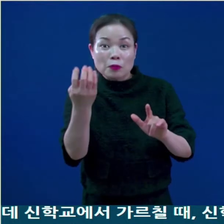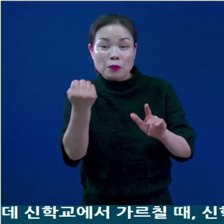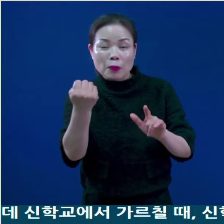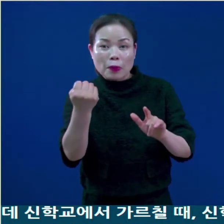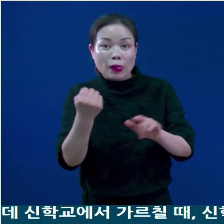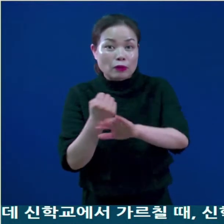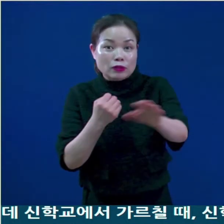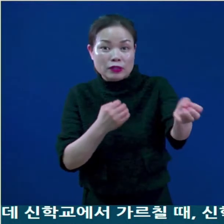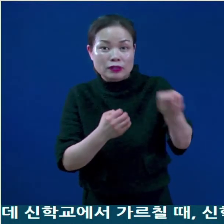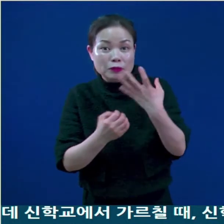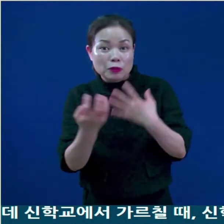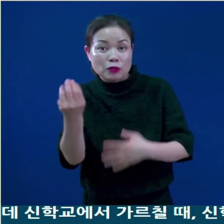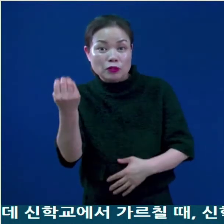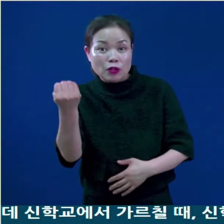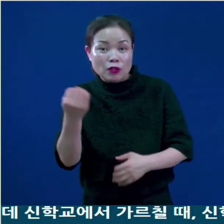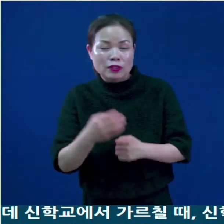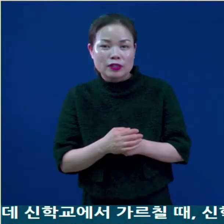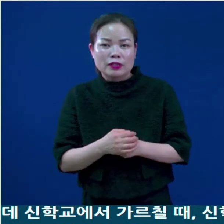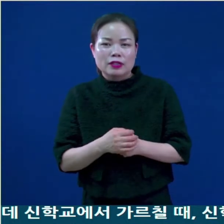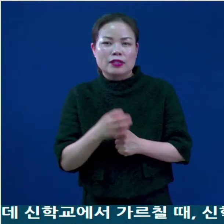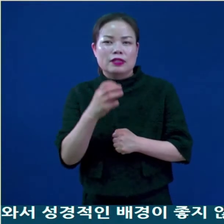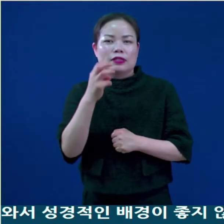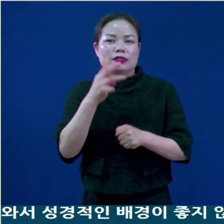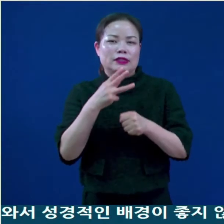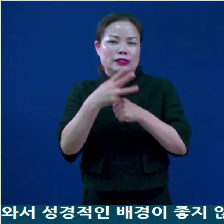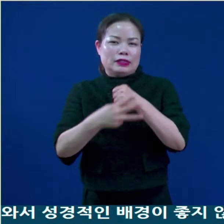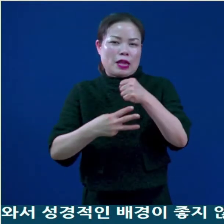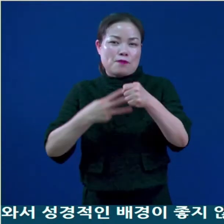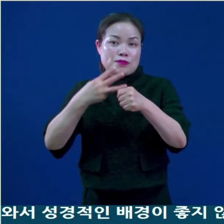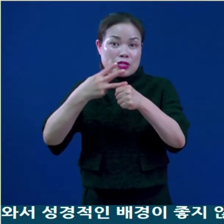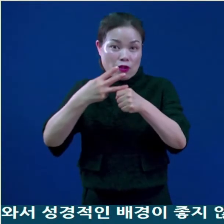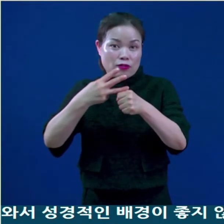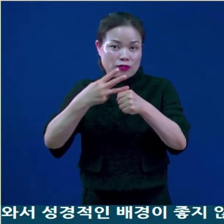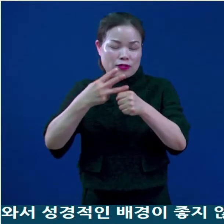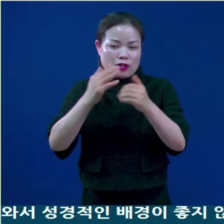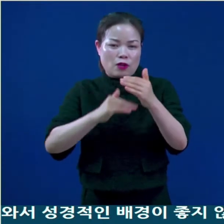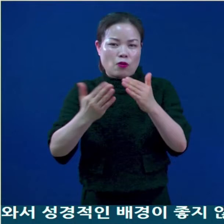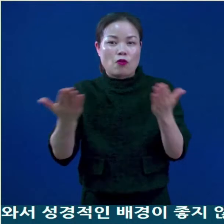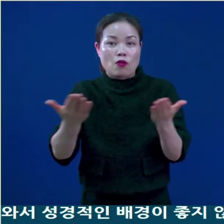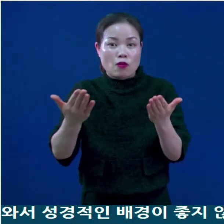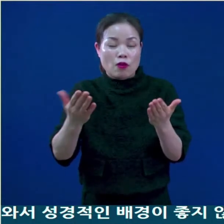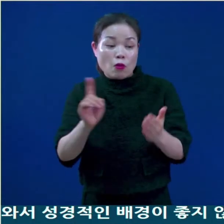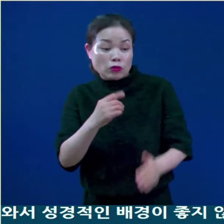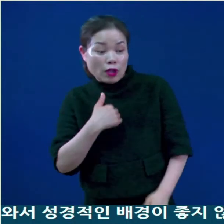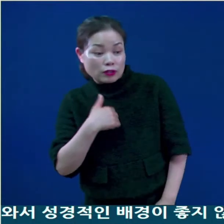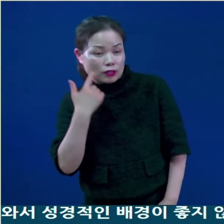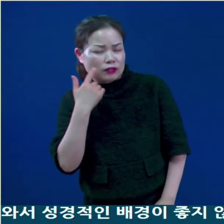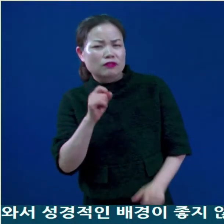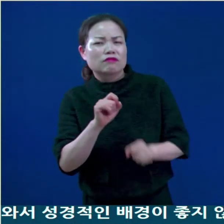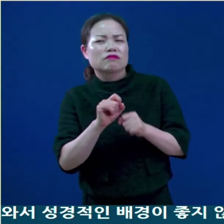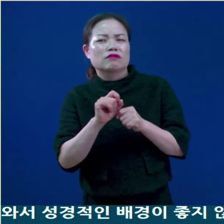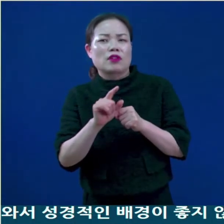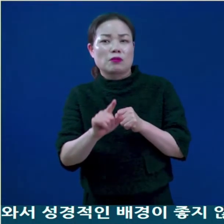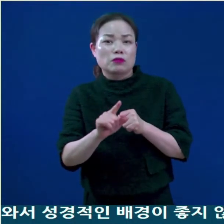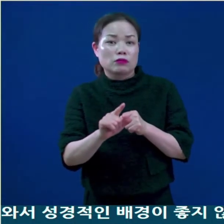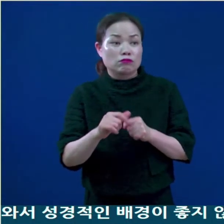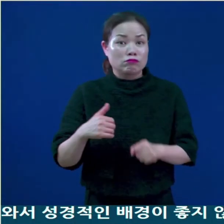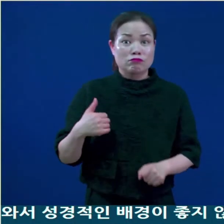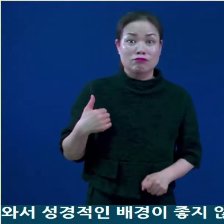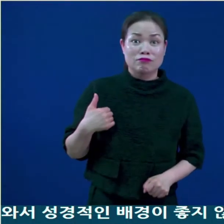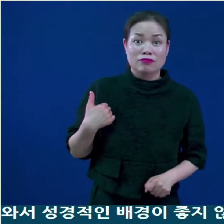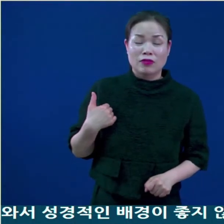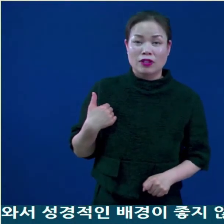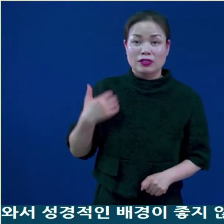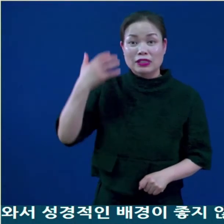우리도 대답하죠. 몇 년? 3년이죠. 대답합니다. 다. 어떻게 아셨죠? 그럼 대부분 다 대답을 못해요.